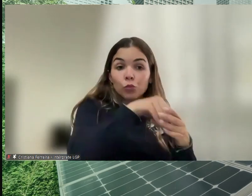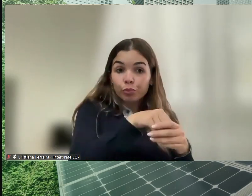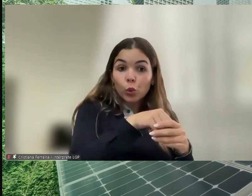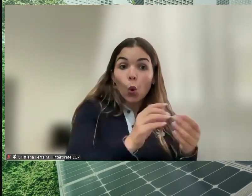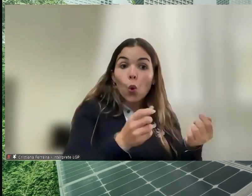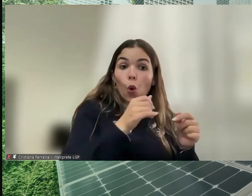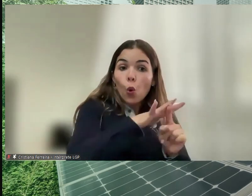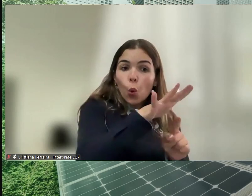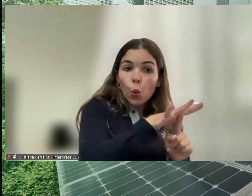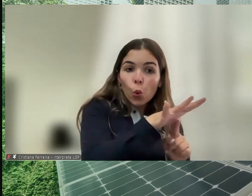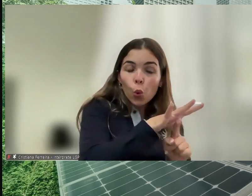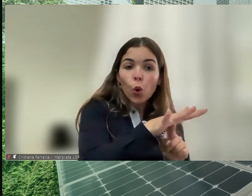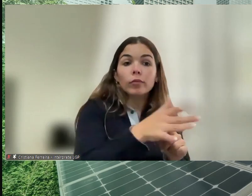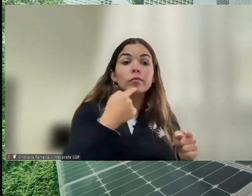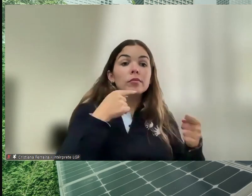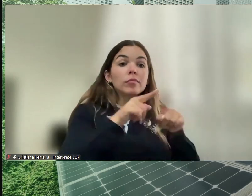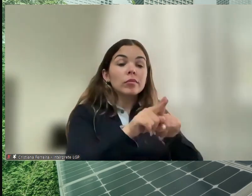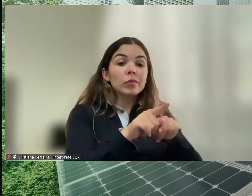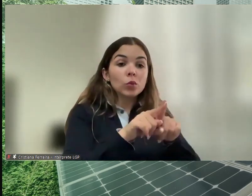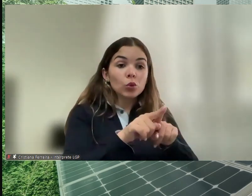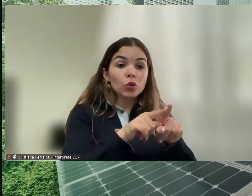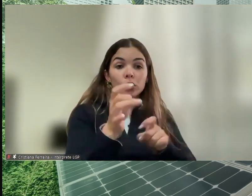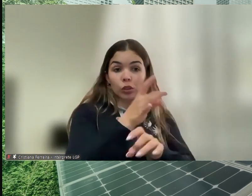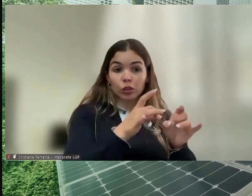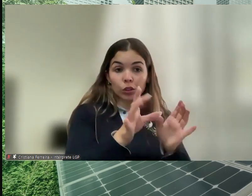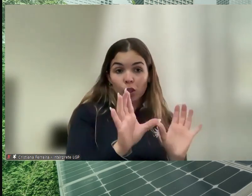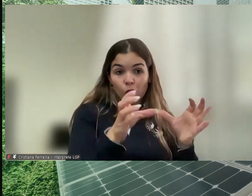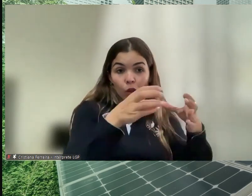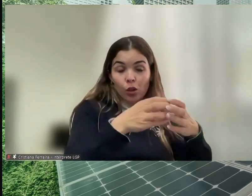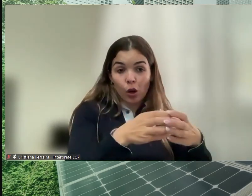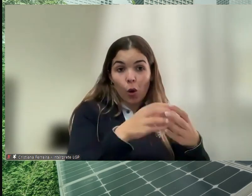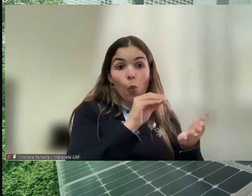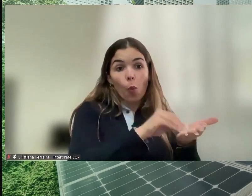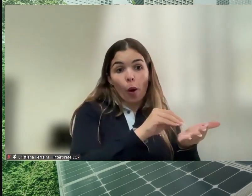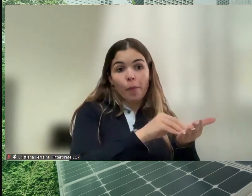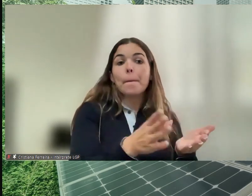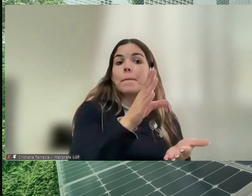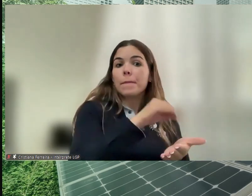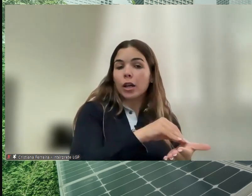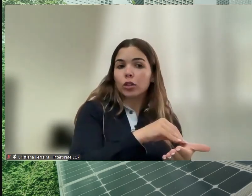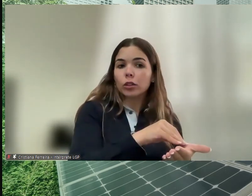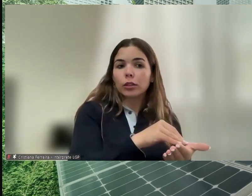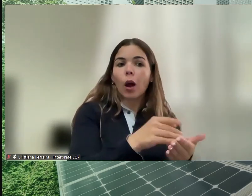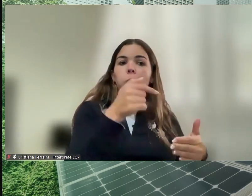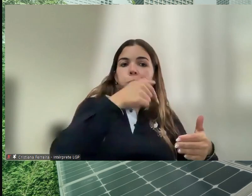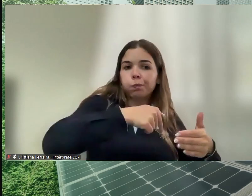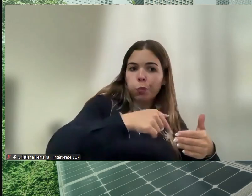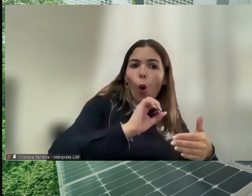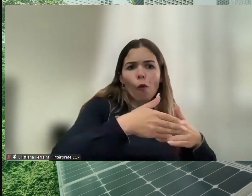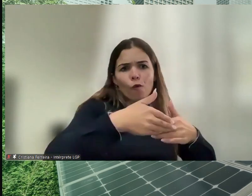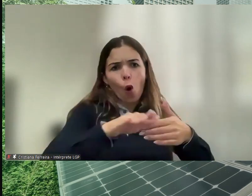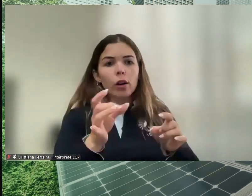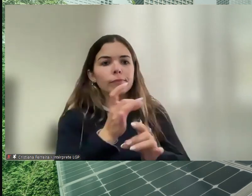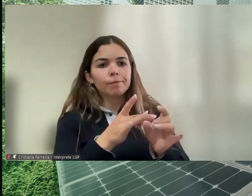impactos das políticas e dos atores europeus nas comunidades mais vulneráveis, tanto dentro como fora da Europa, e por outro,